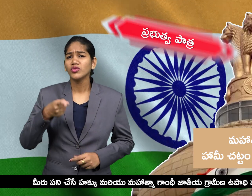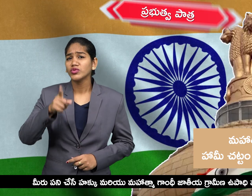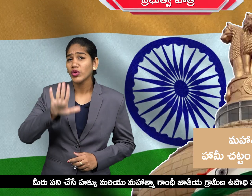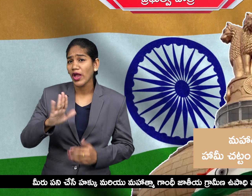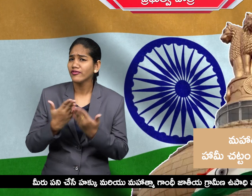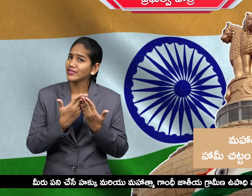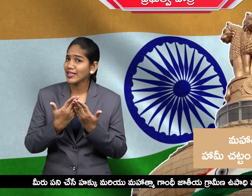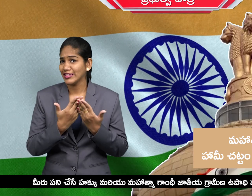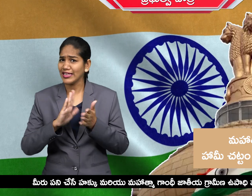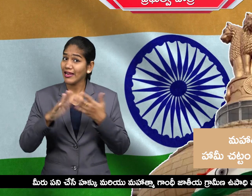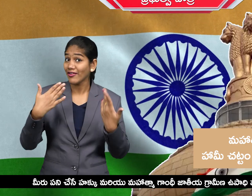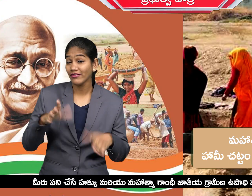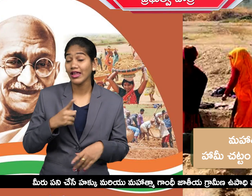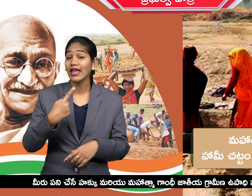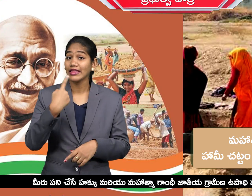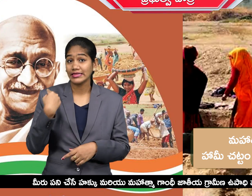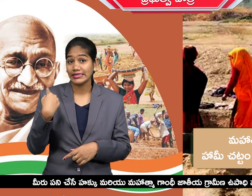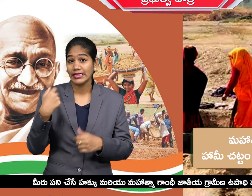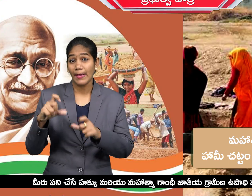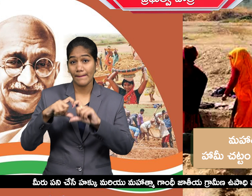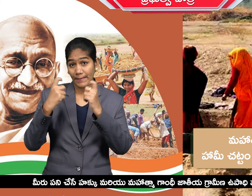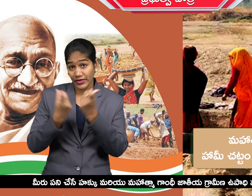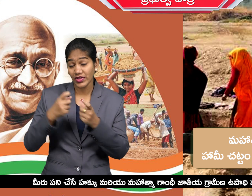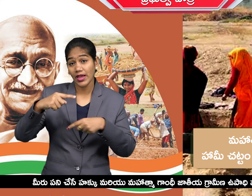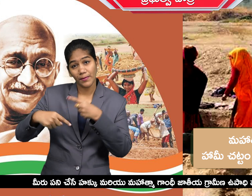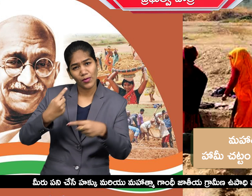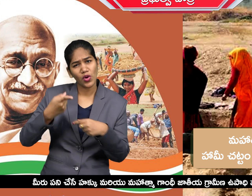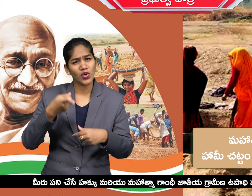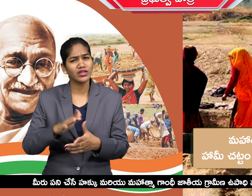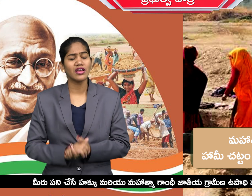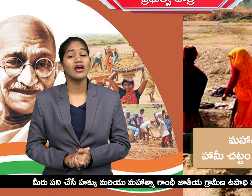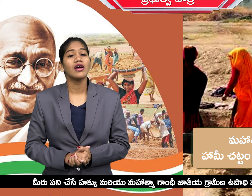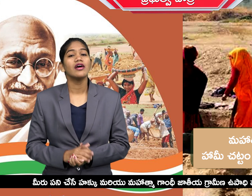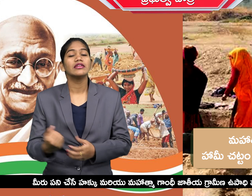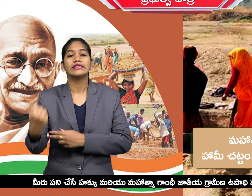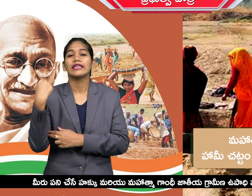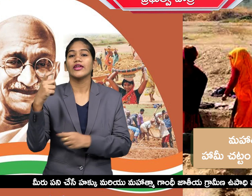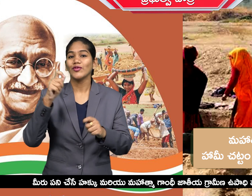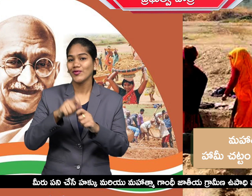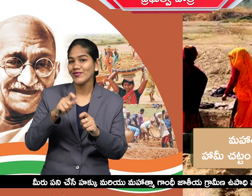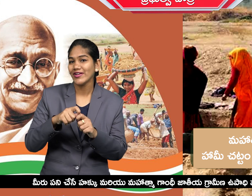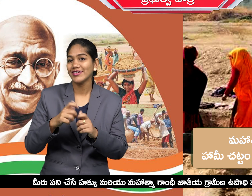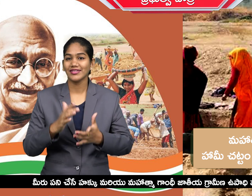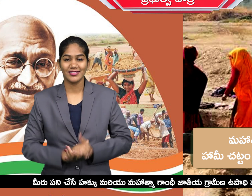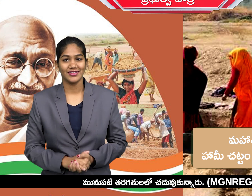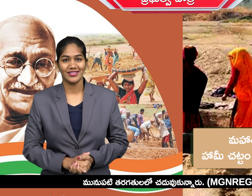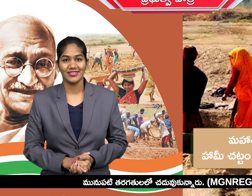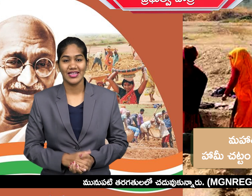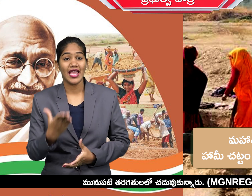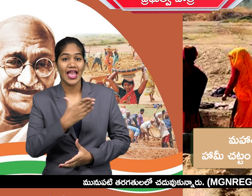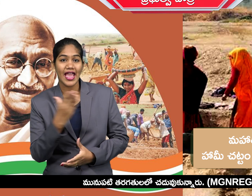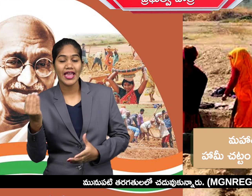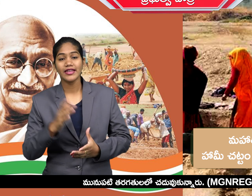మీరు పనిచేసే హక్కు మరియు మహాత్మా గాంధీ జాతీయ గ్రామీణ ఉపాధి హామీ చట్టం గురించి